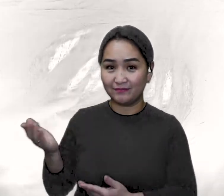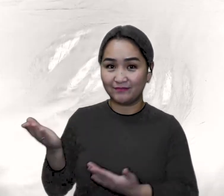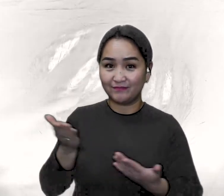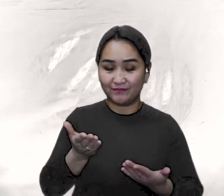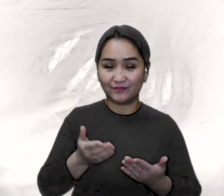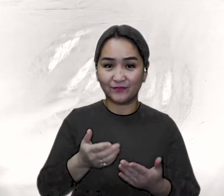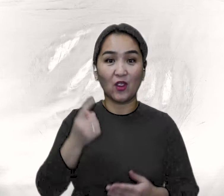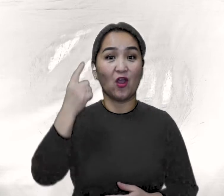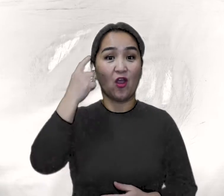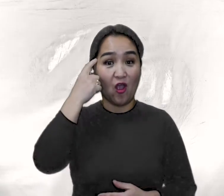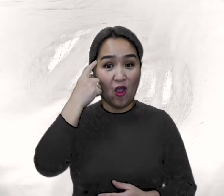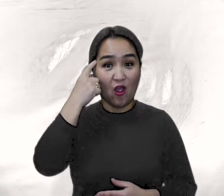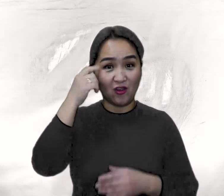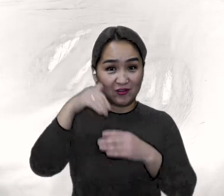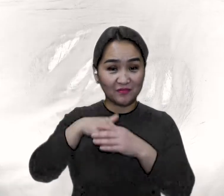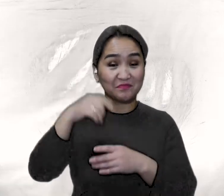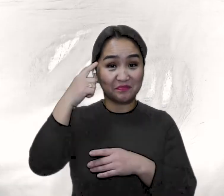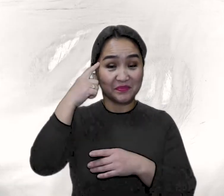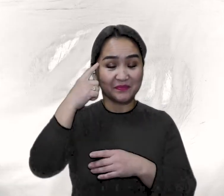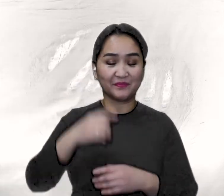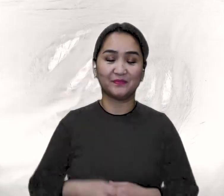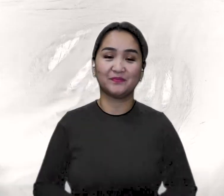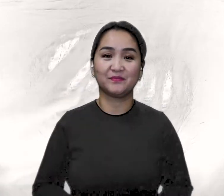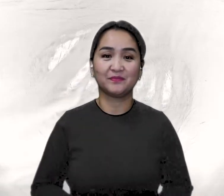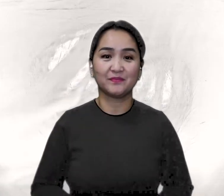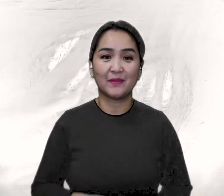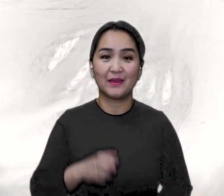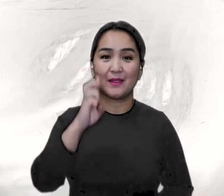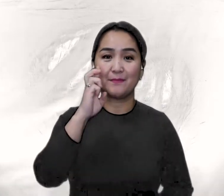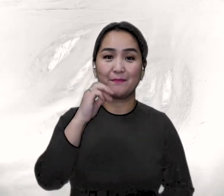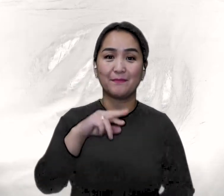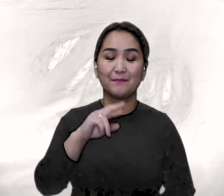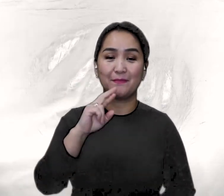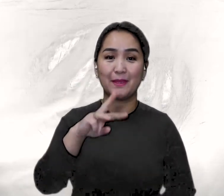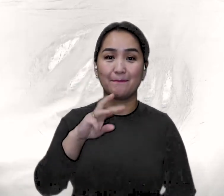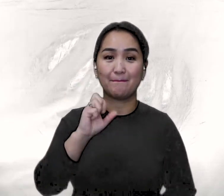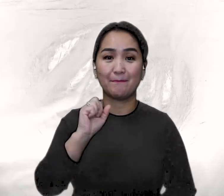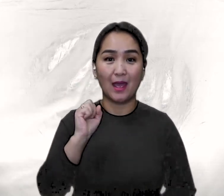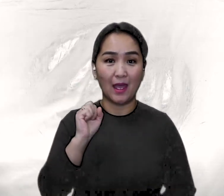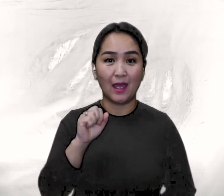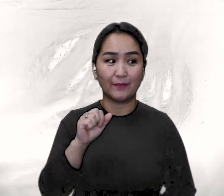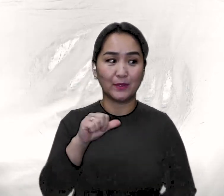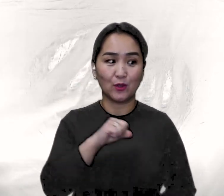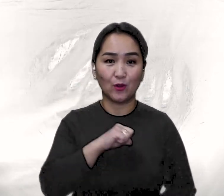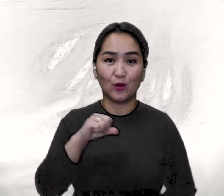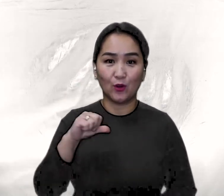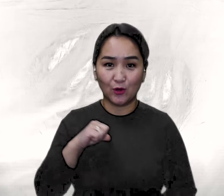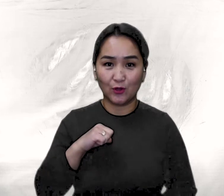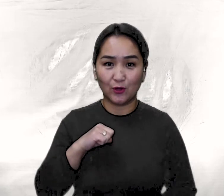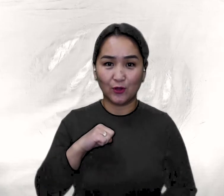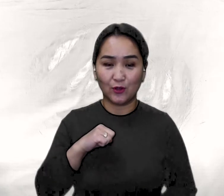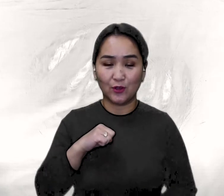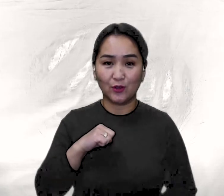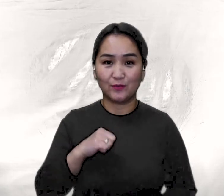ерөөхдөө ойлголттой байгаа гэж бодож байна. За, тэгээд Бимба маань өөрийнхөө хүйсээ